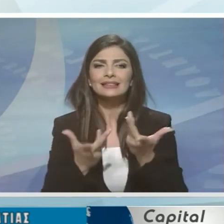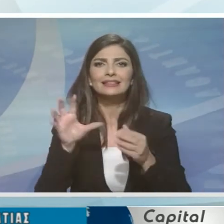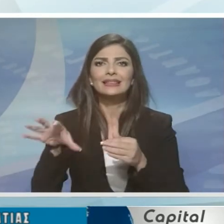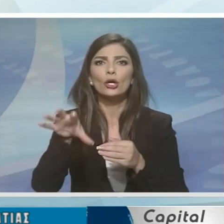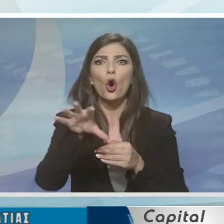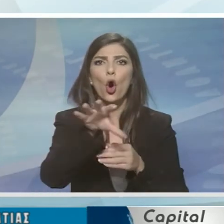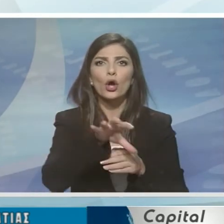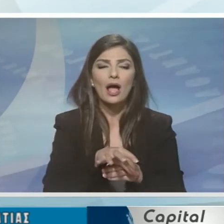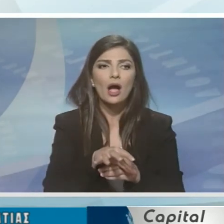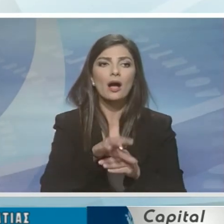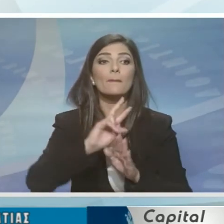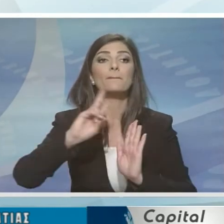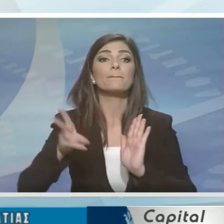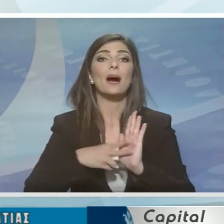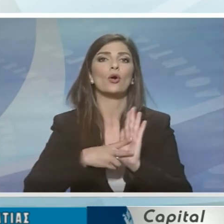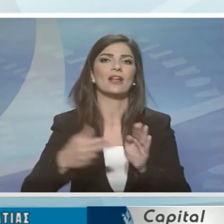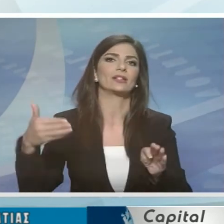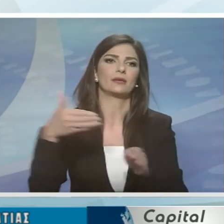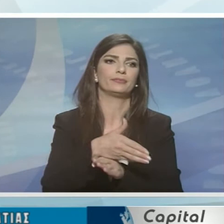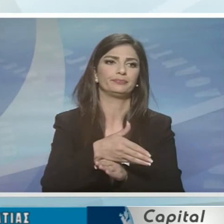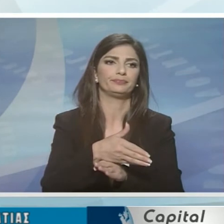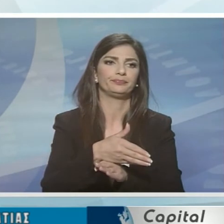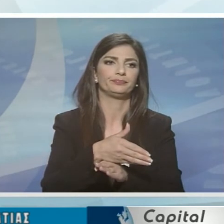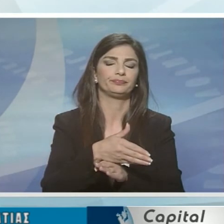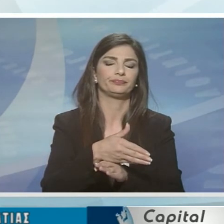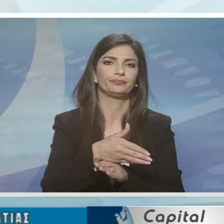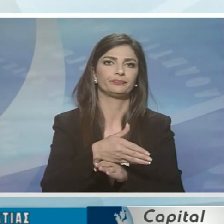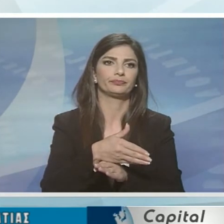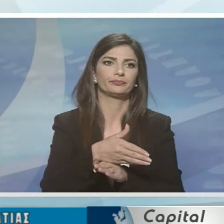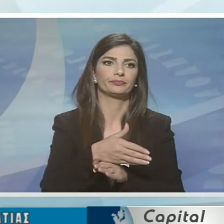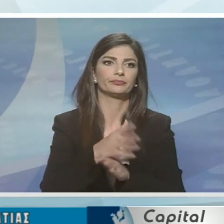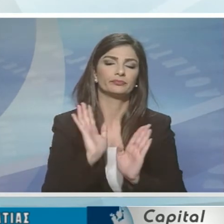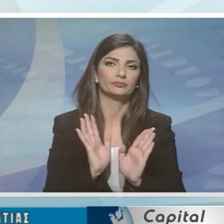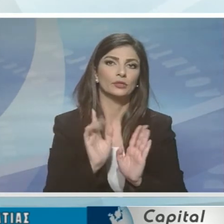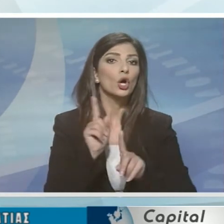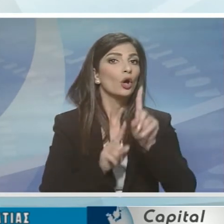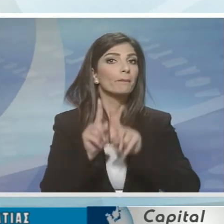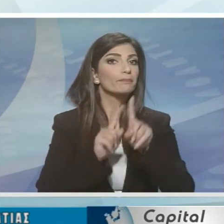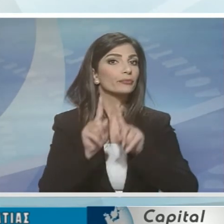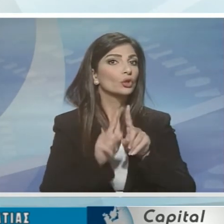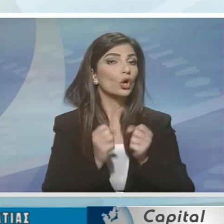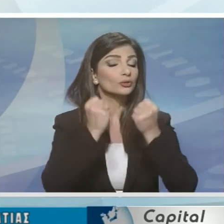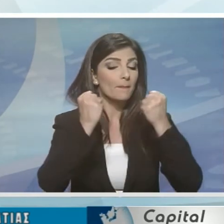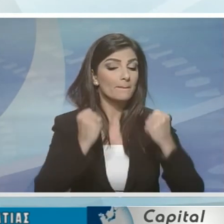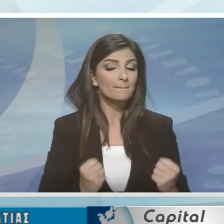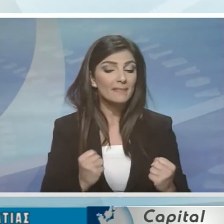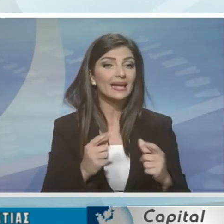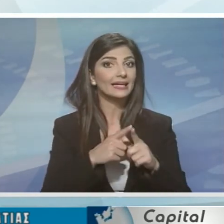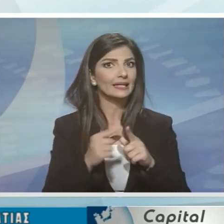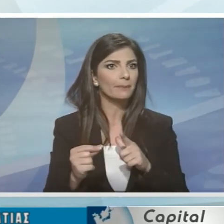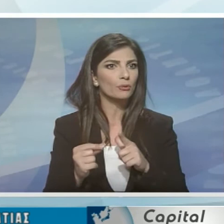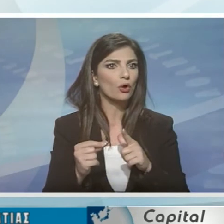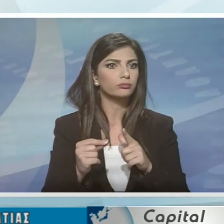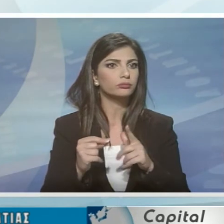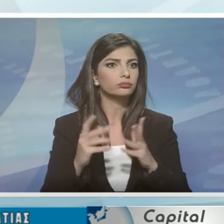κάτω κατηγορίες. Κύπροι πολίτες, νόμιμα διαμένονται στην Κυπριακή Δημοκρατία,